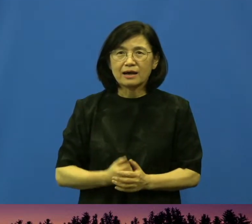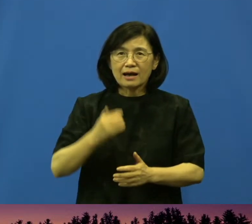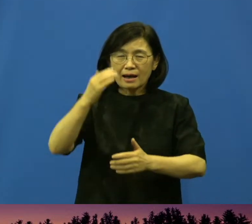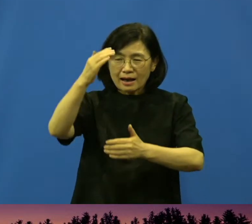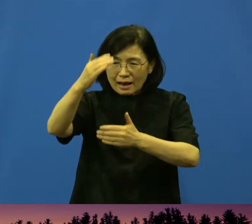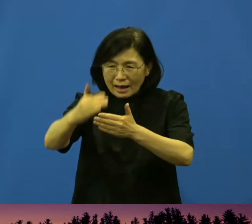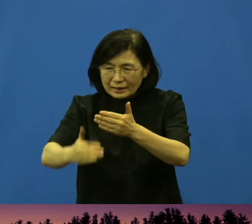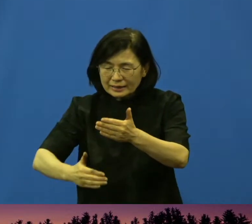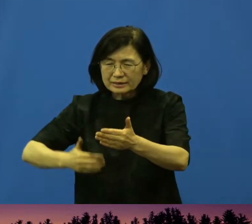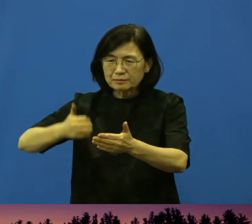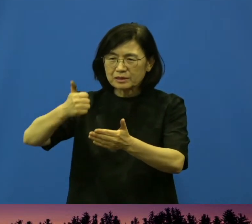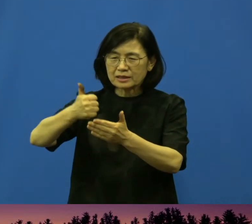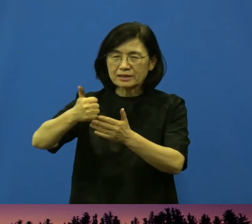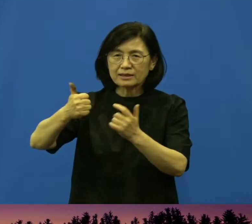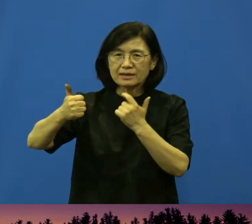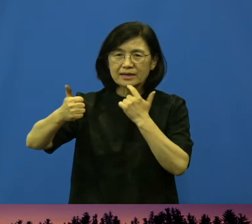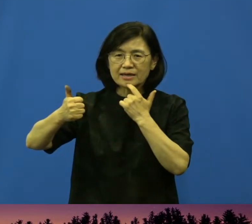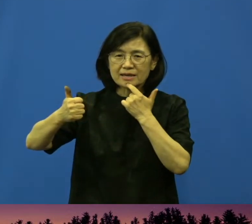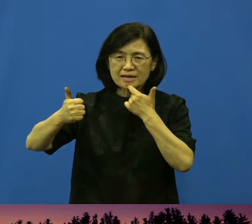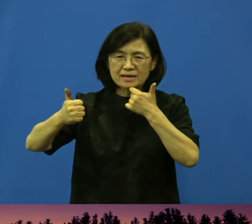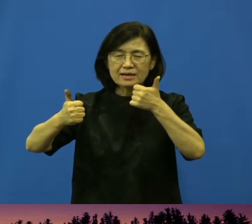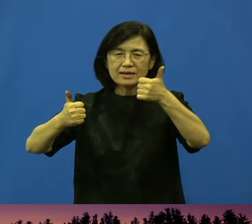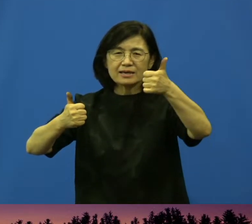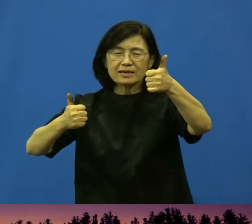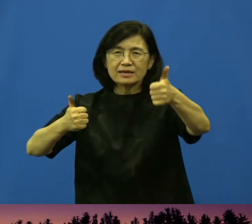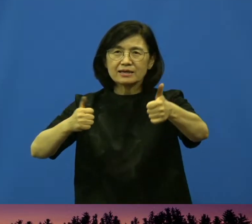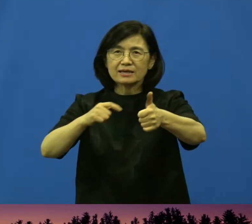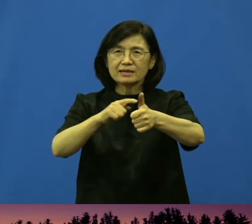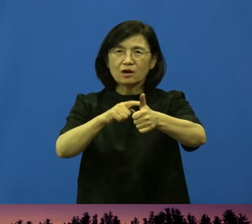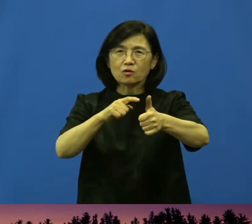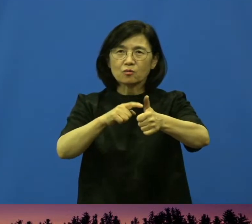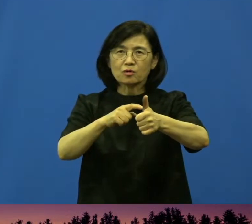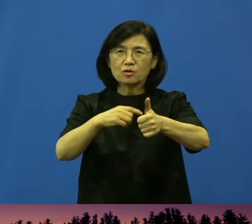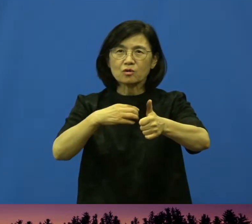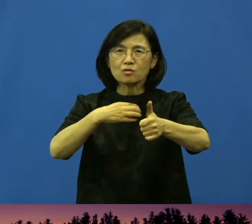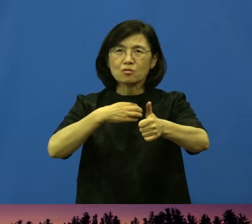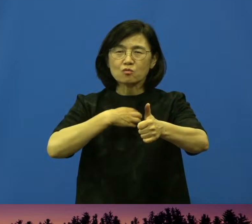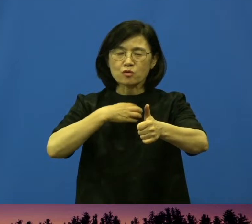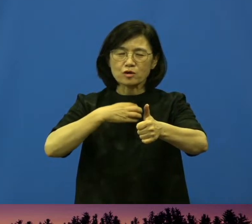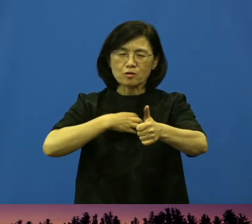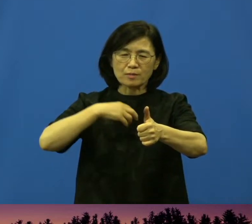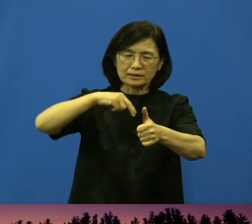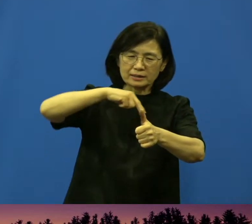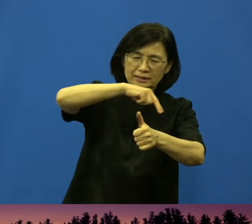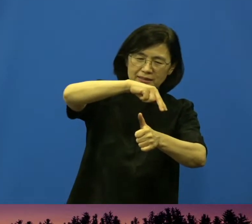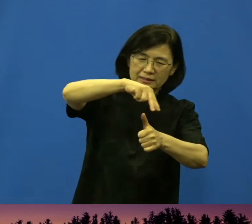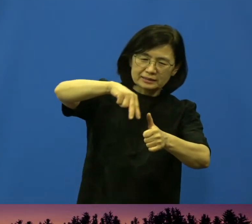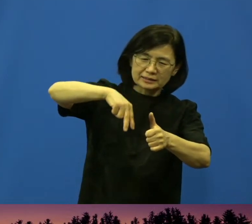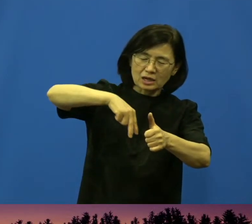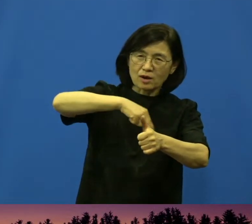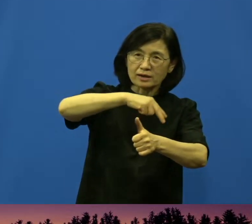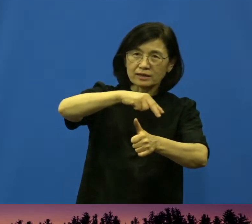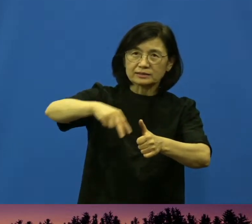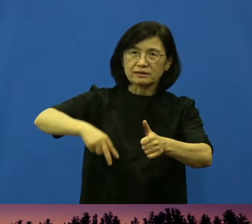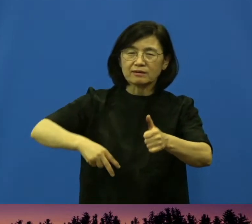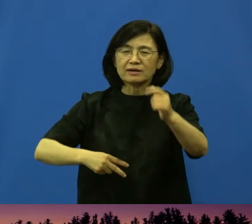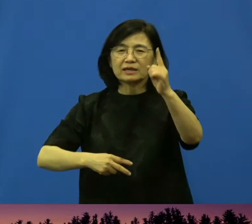어느 순간에 코너로 모시고 1대1의 만남을